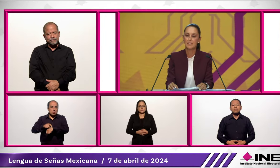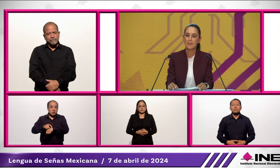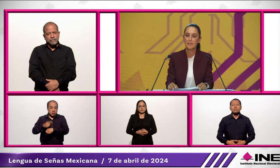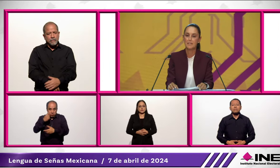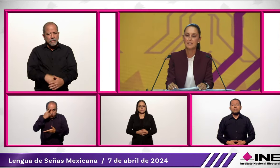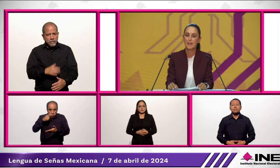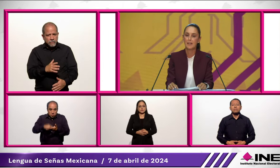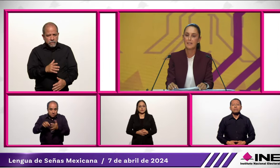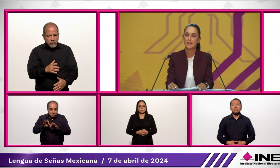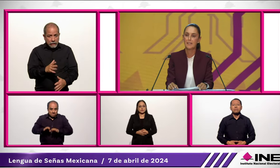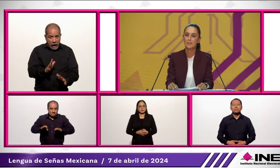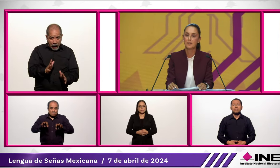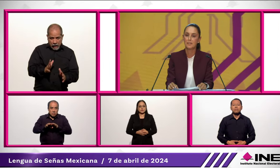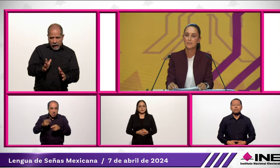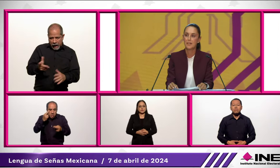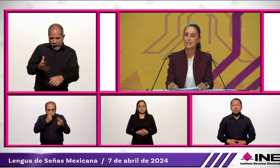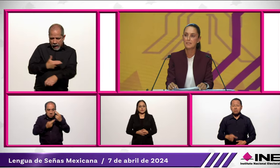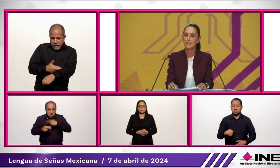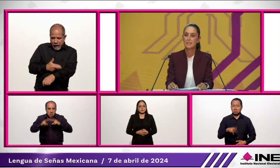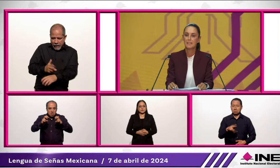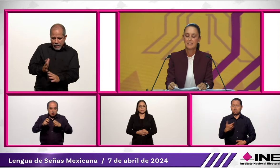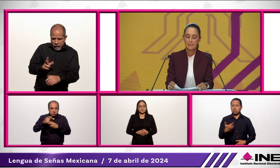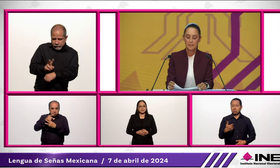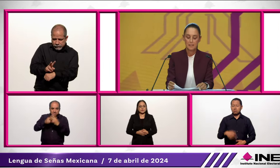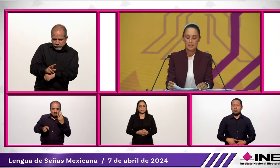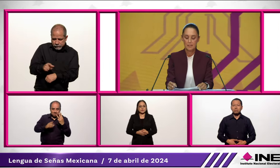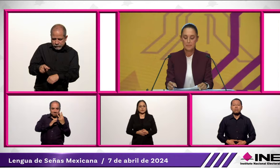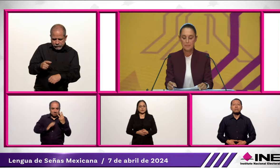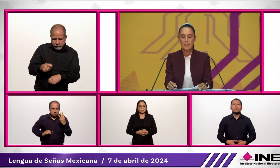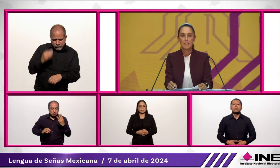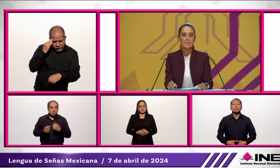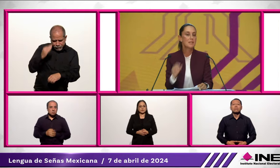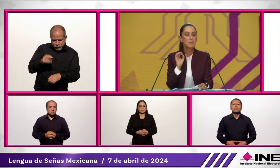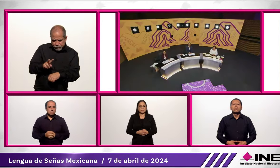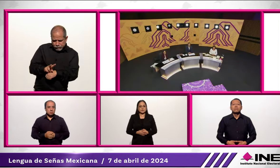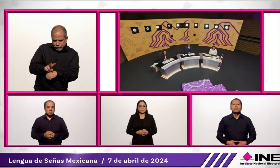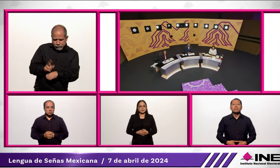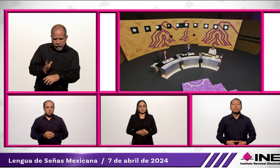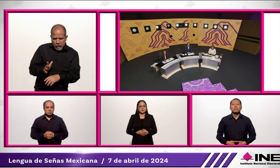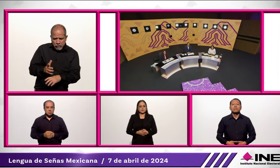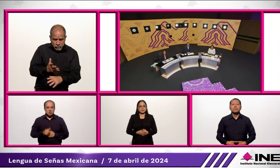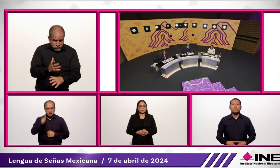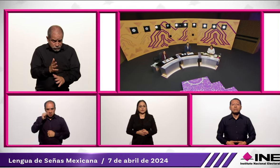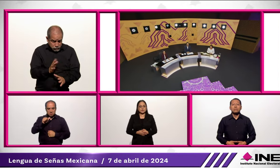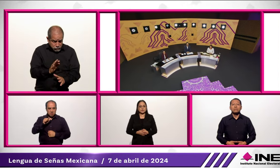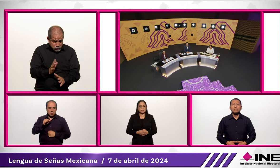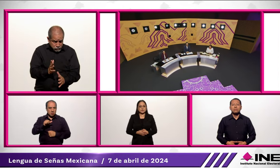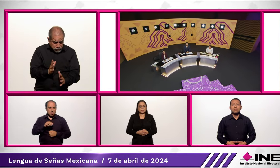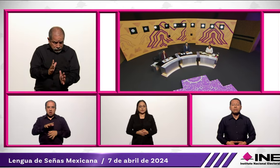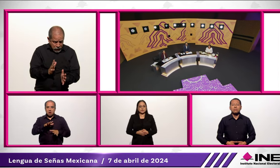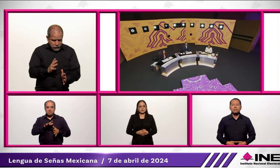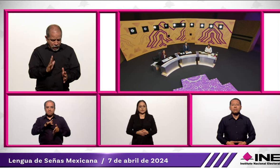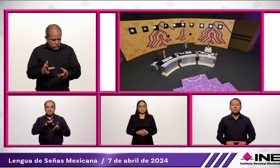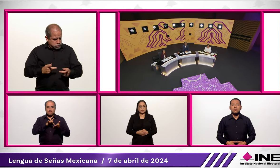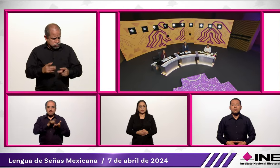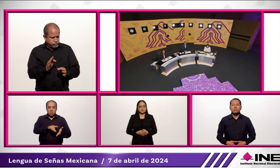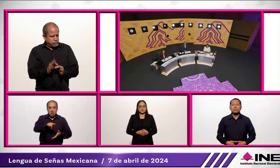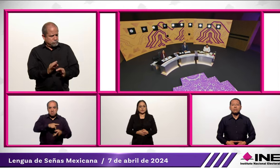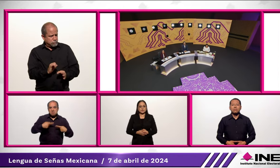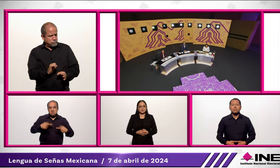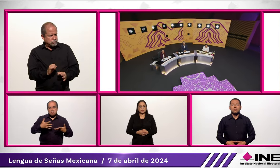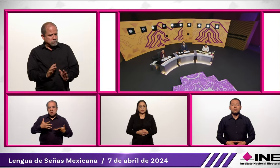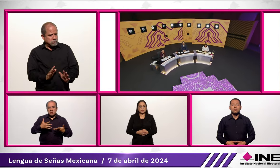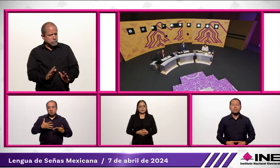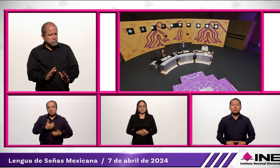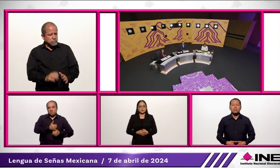están, se revisara en el caso de los tres. Aquí lo tenemos en orden. Siempre he estado del lado de las víctimas y de la justicia durante toda